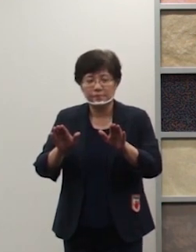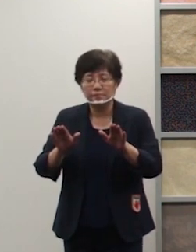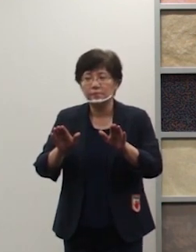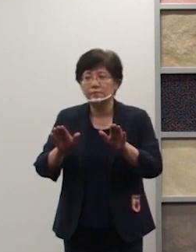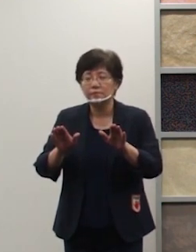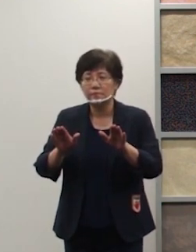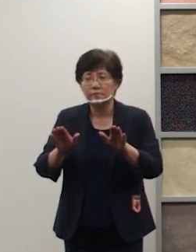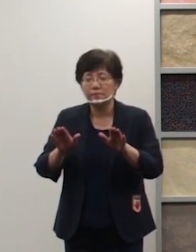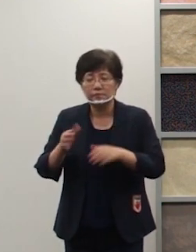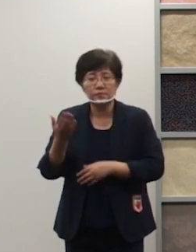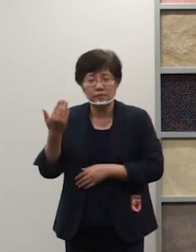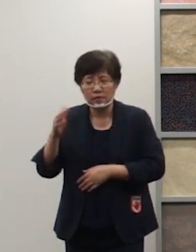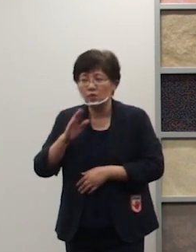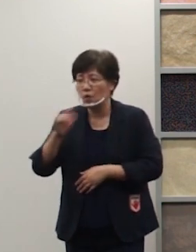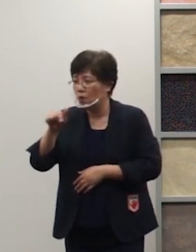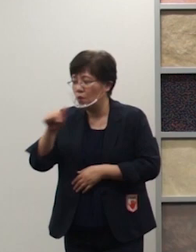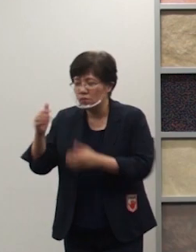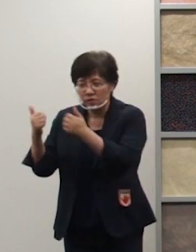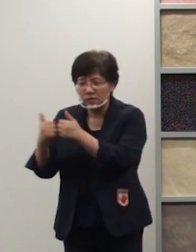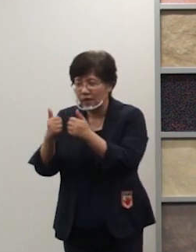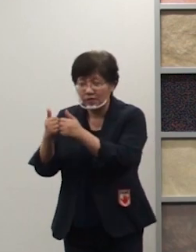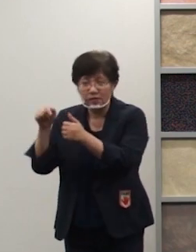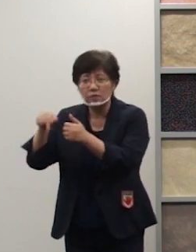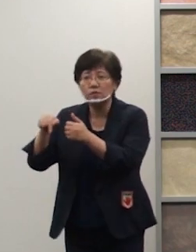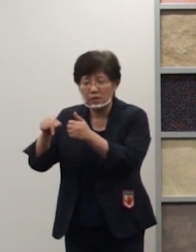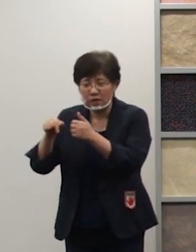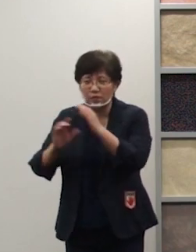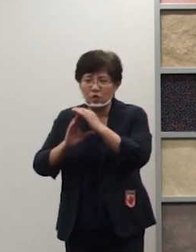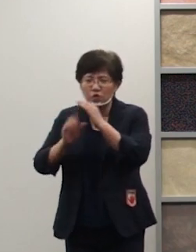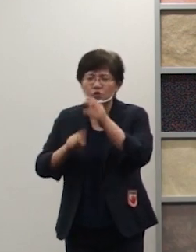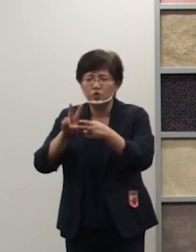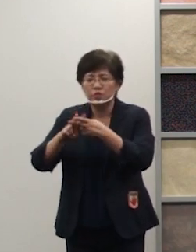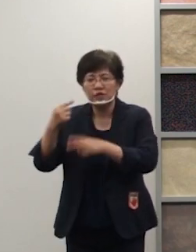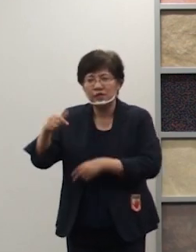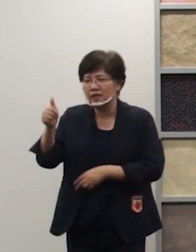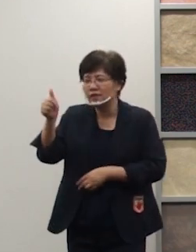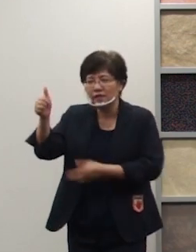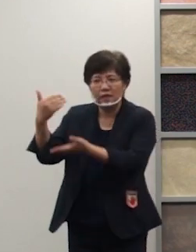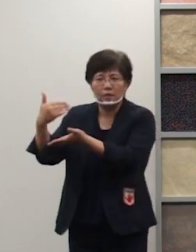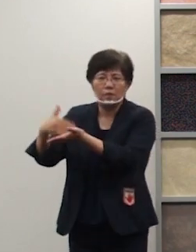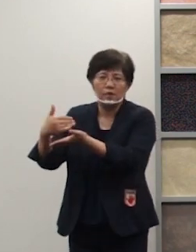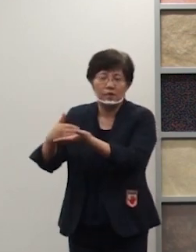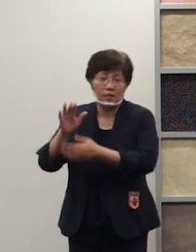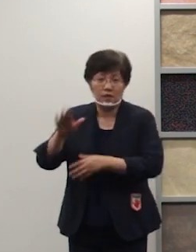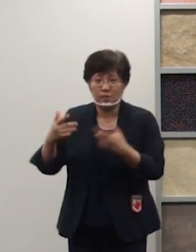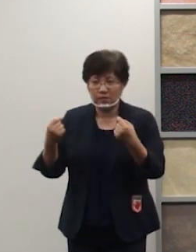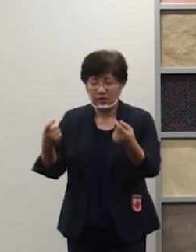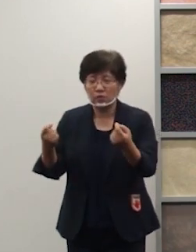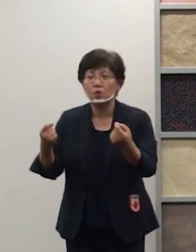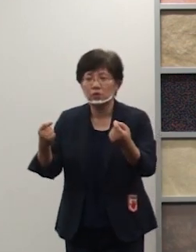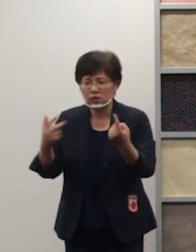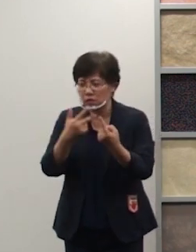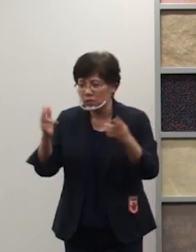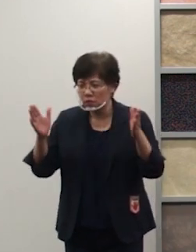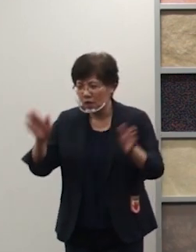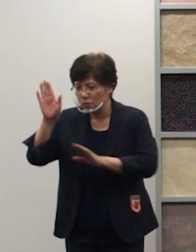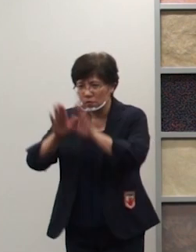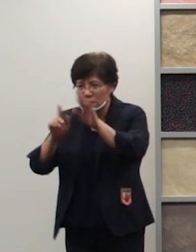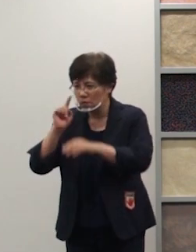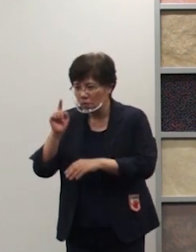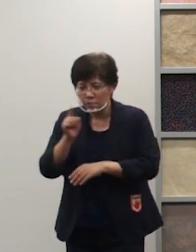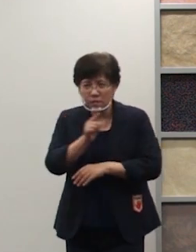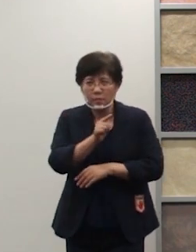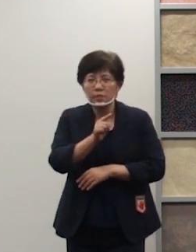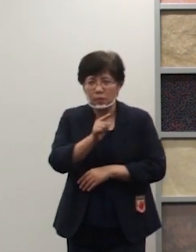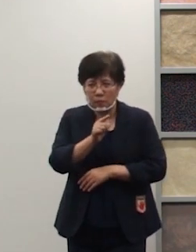先ほどの本部会議の中でもですね、藤井先生からお話がありましたように、週単位で